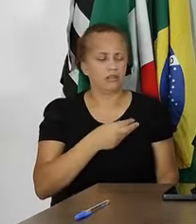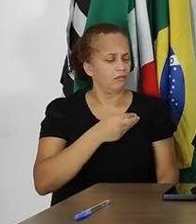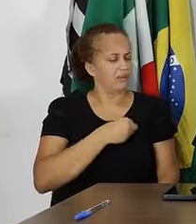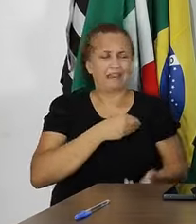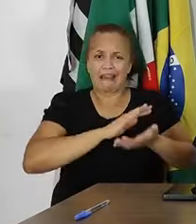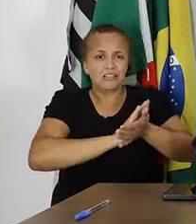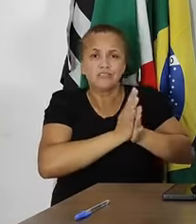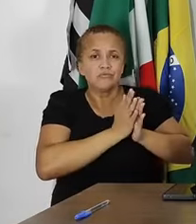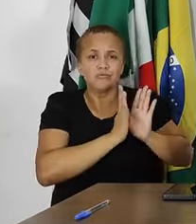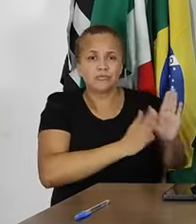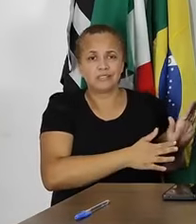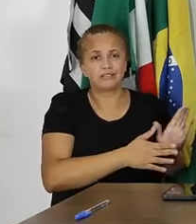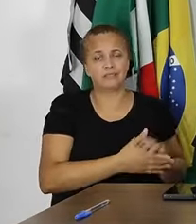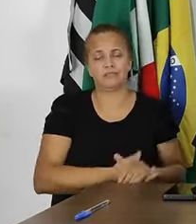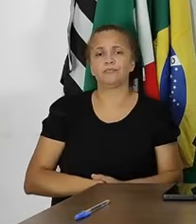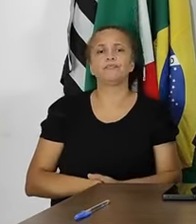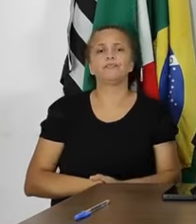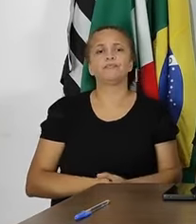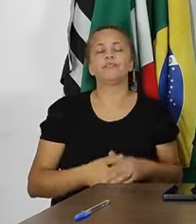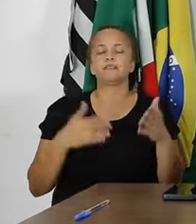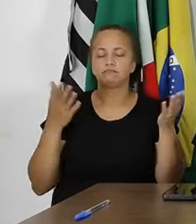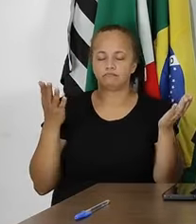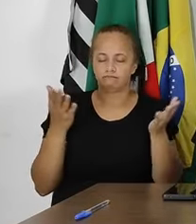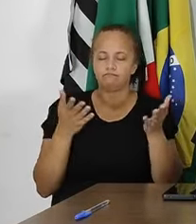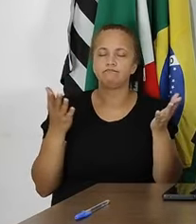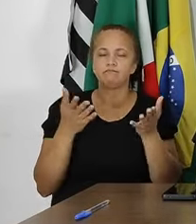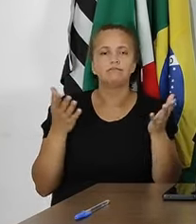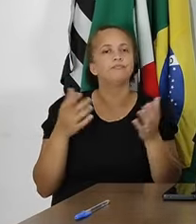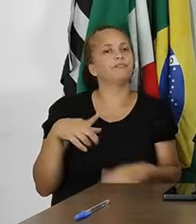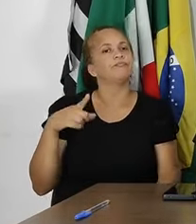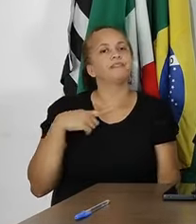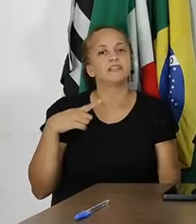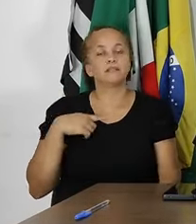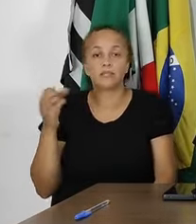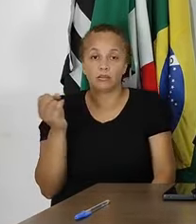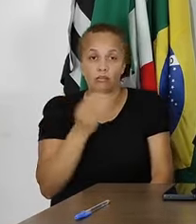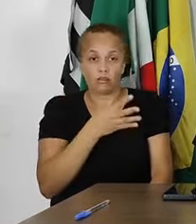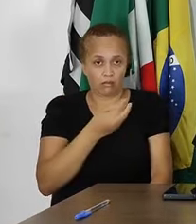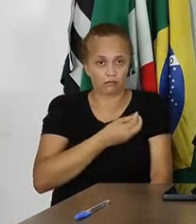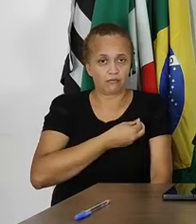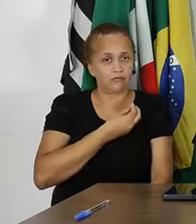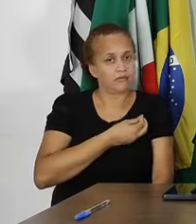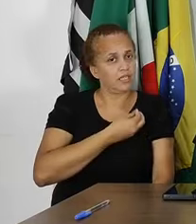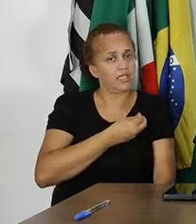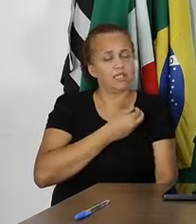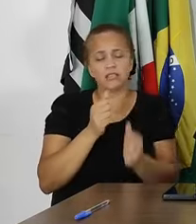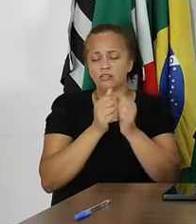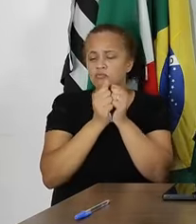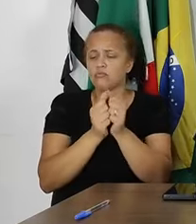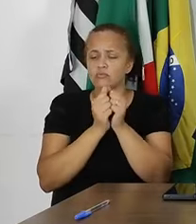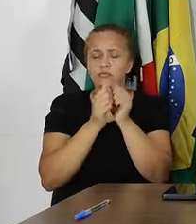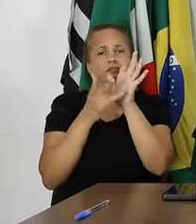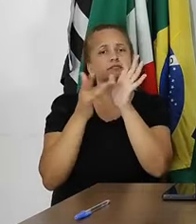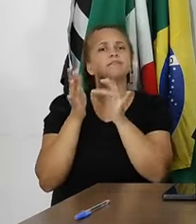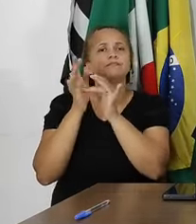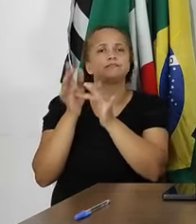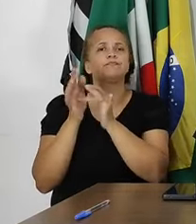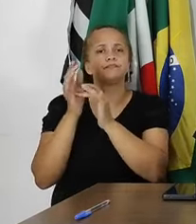toda a injustiça. E agora, nós temos uma nova vida em Cristo Jesus. Mas agora nós